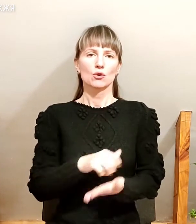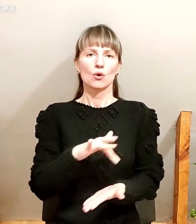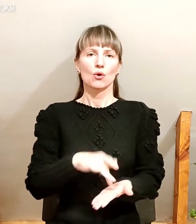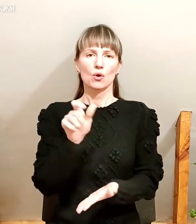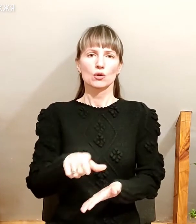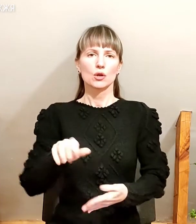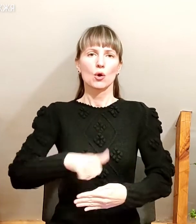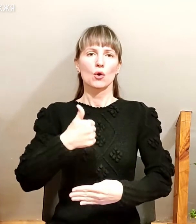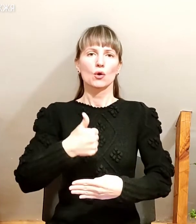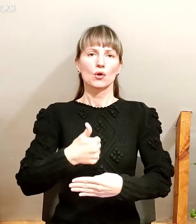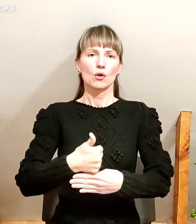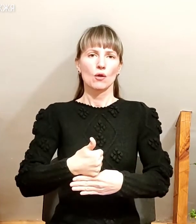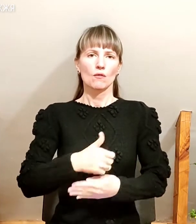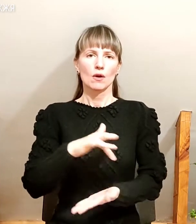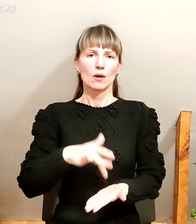голова Енергодара Дмитро Орлов.